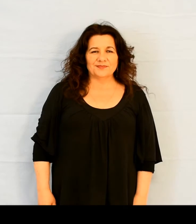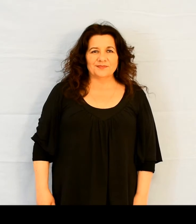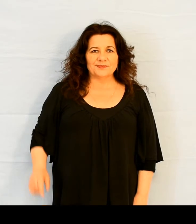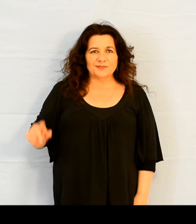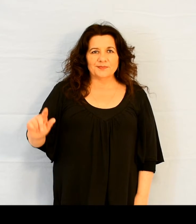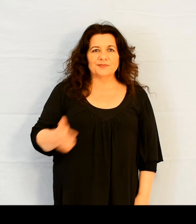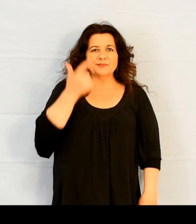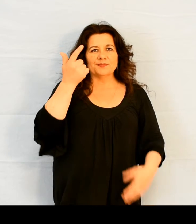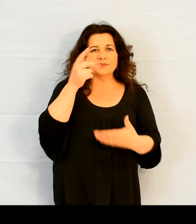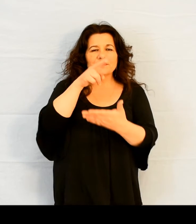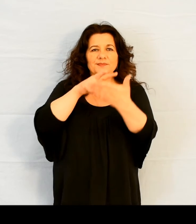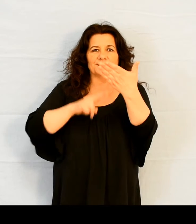Deuxième lecture.